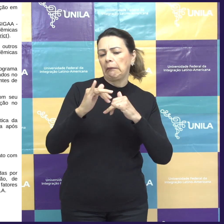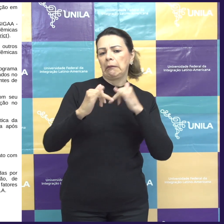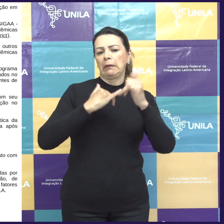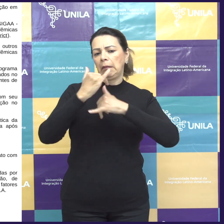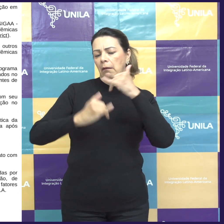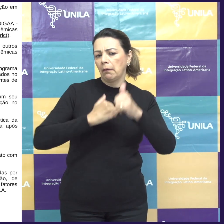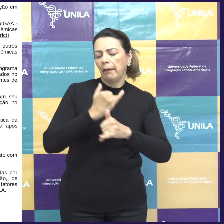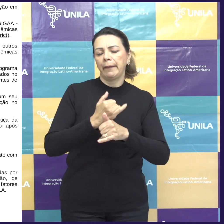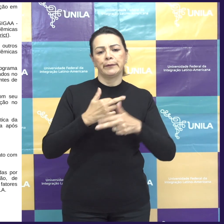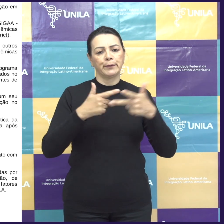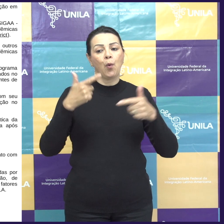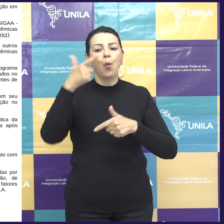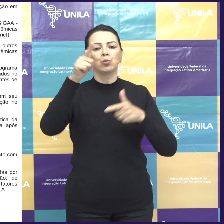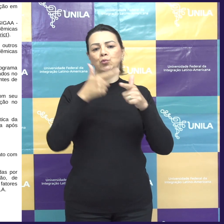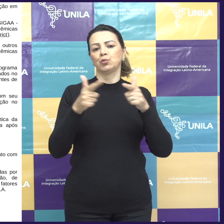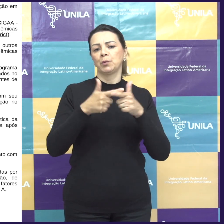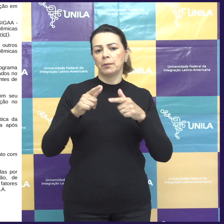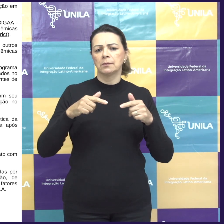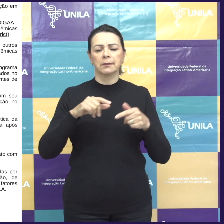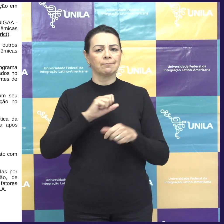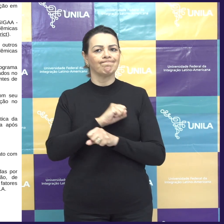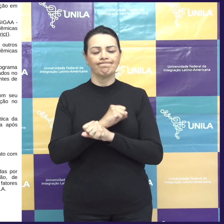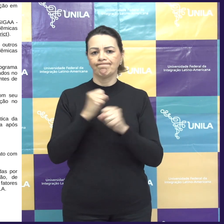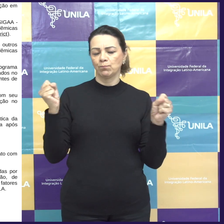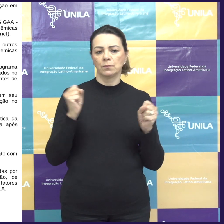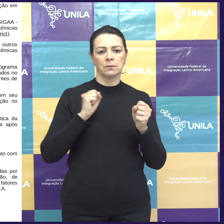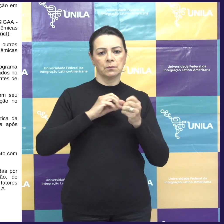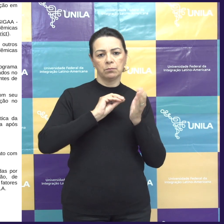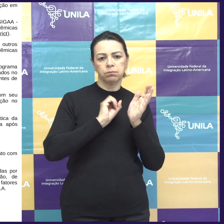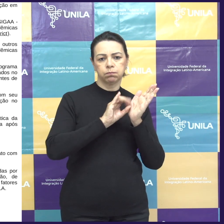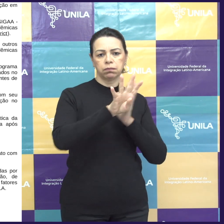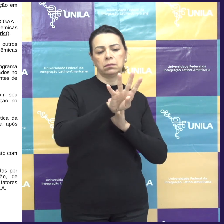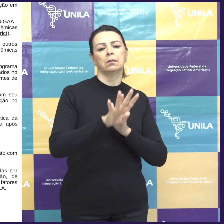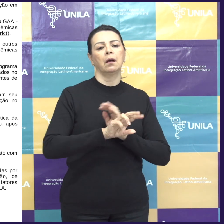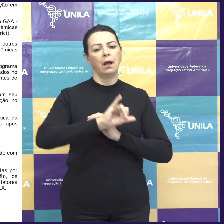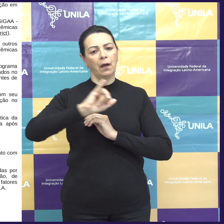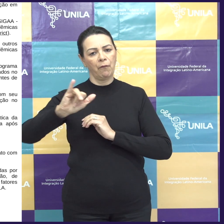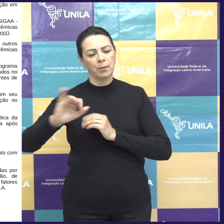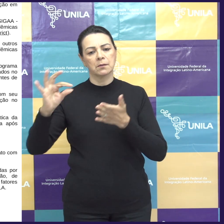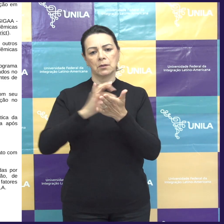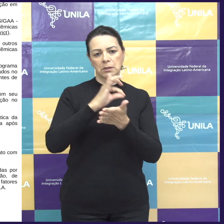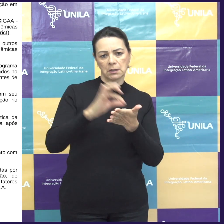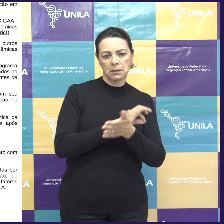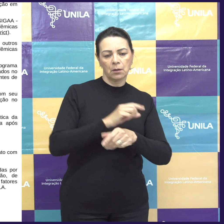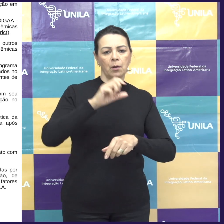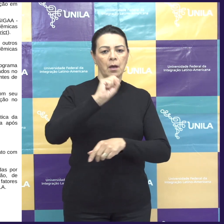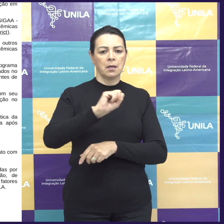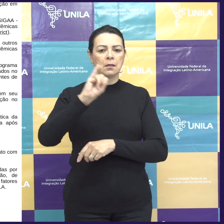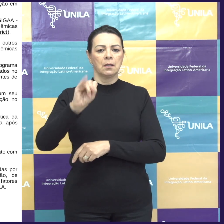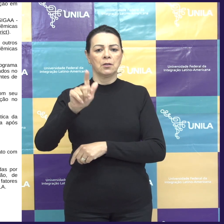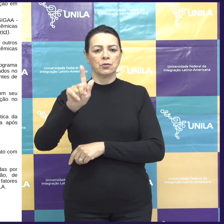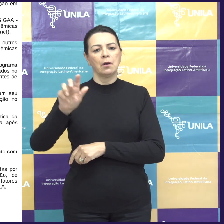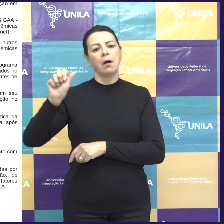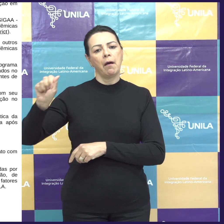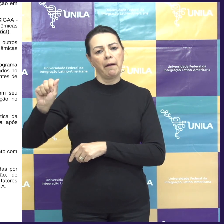como em função de outros fatores que impossibilitem a transferência dos dados da inscrição para o